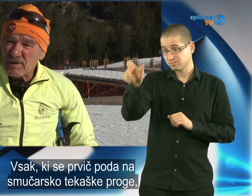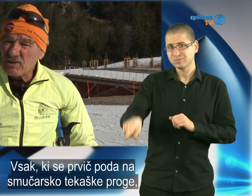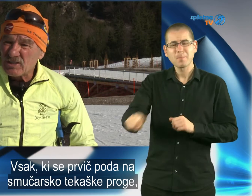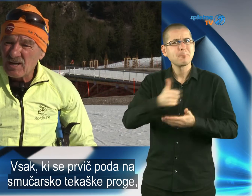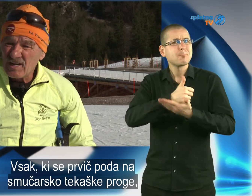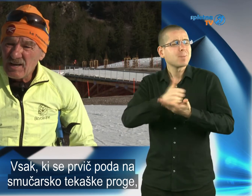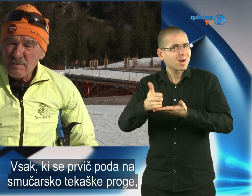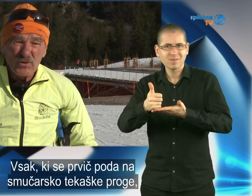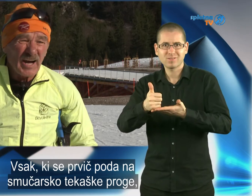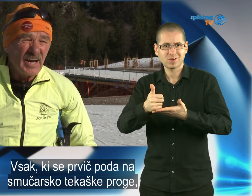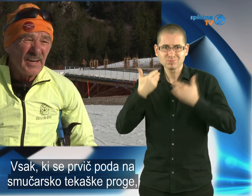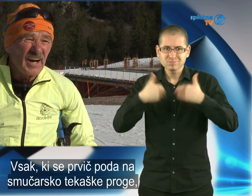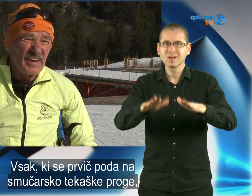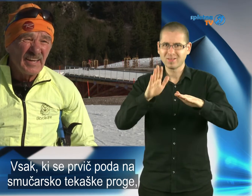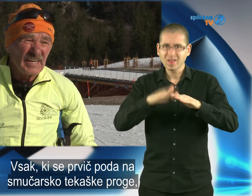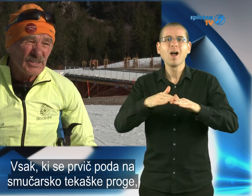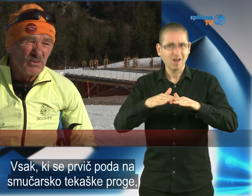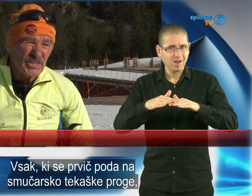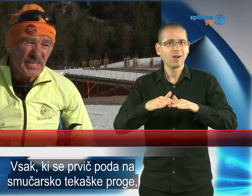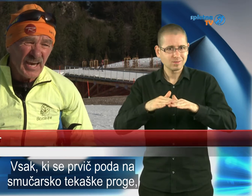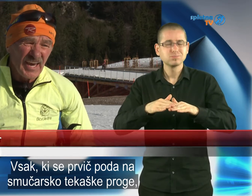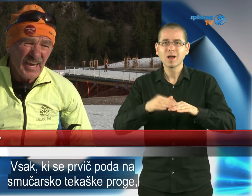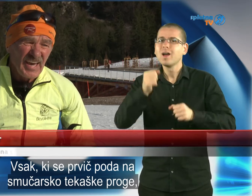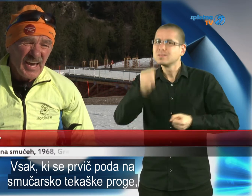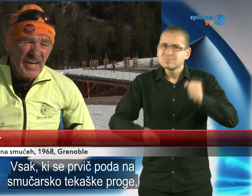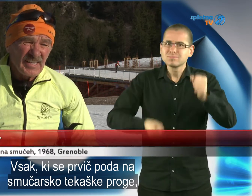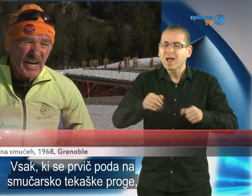se prvič poda na